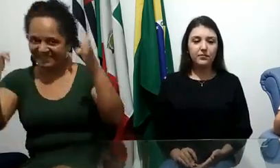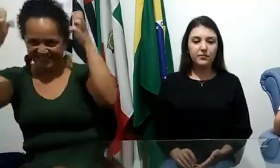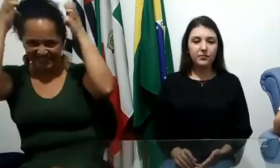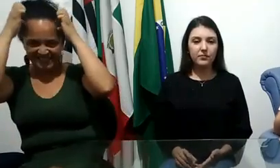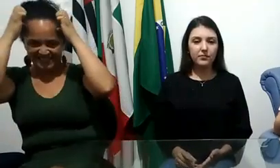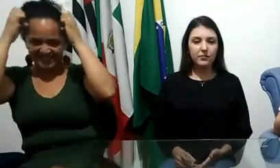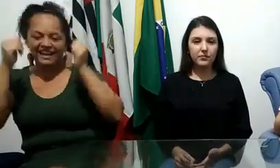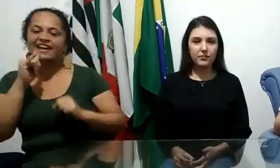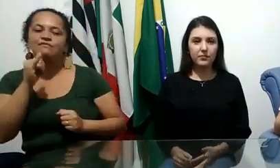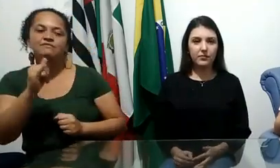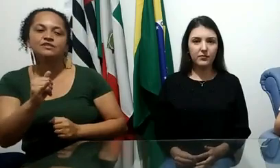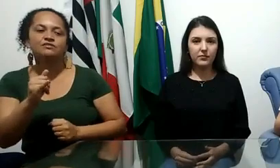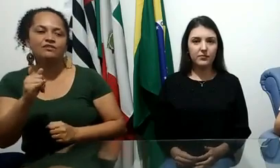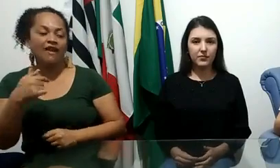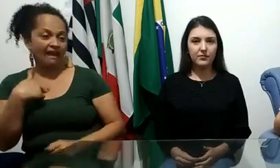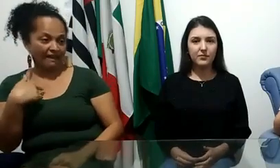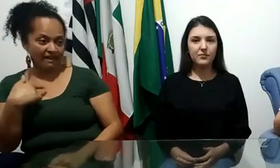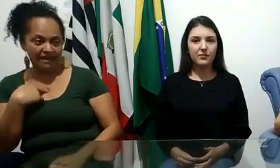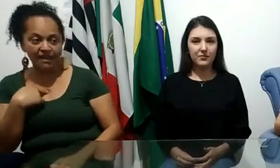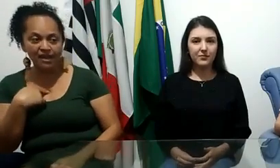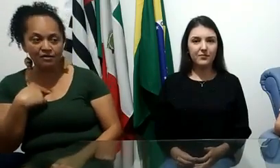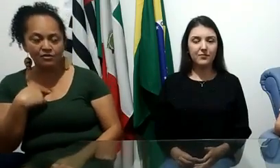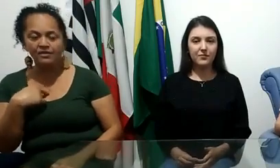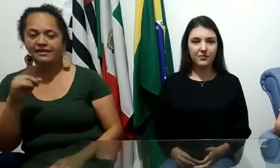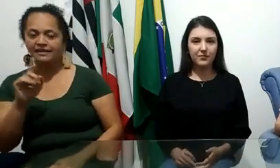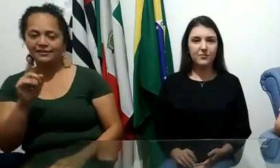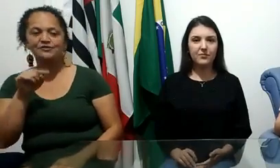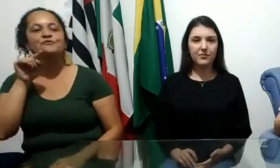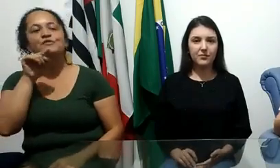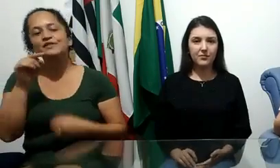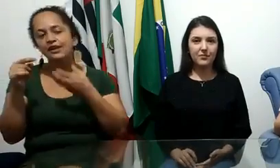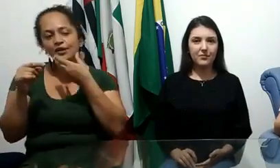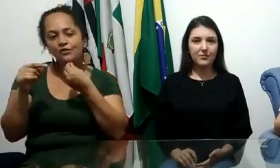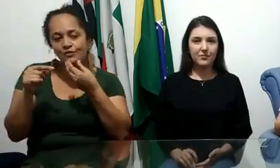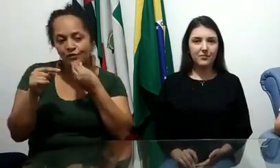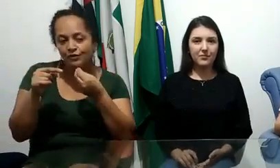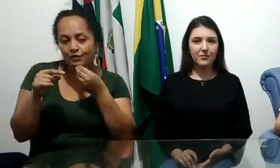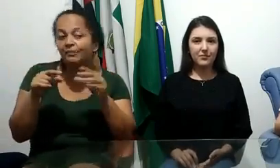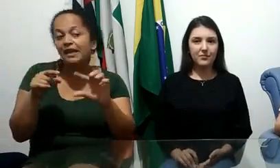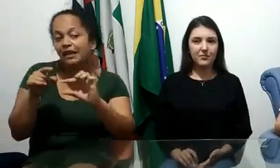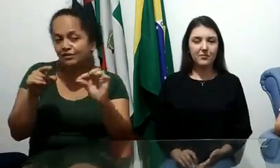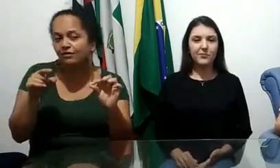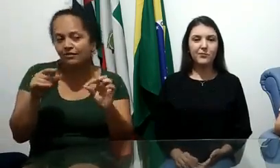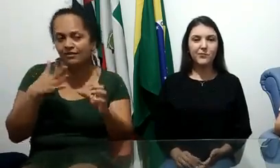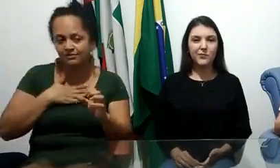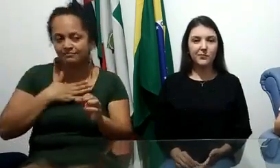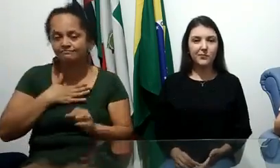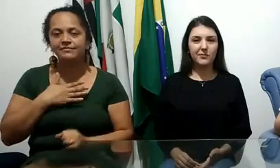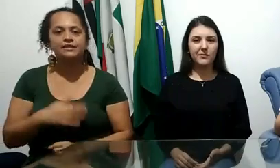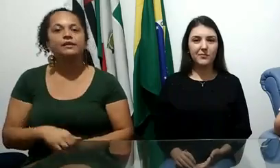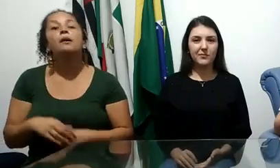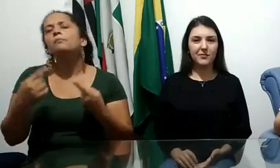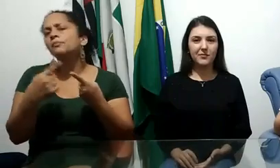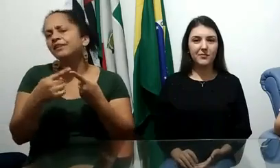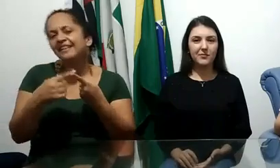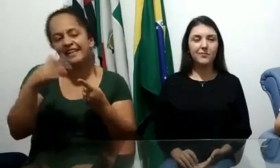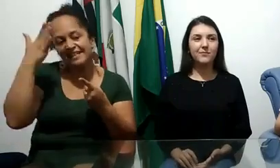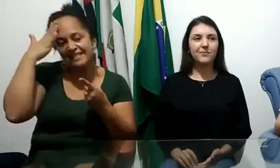Porque ele conhece o gosto do rei, ele já sabia o que ele gostava. E é a mesma coisa o Espírito Santo. O Espírito